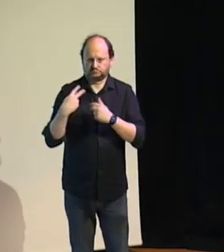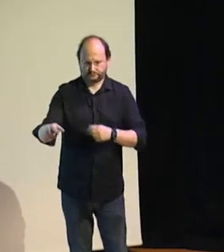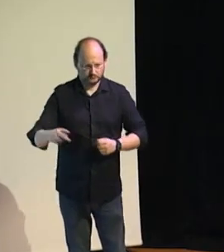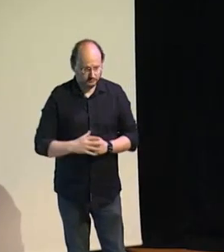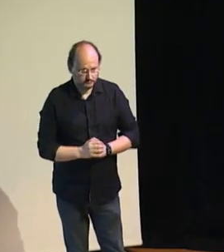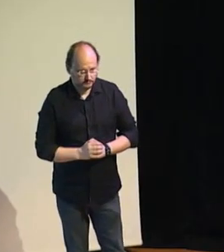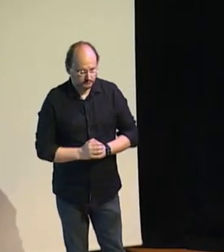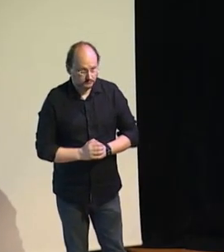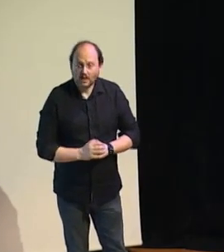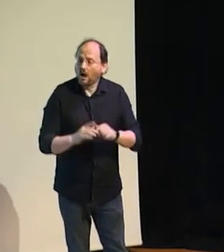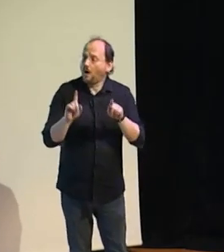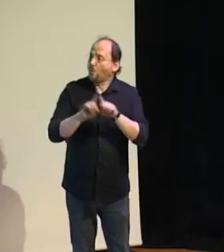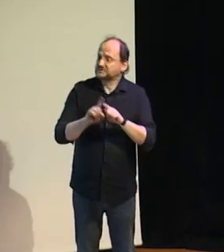etc.